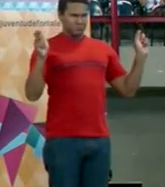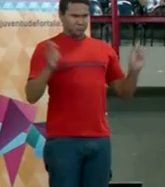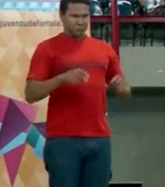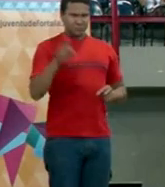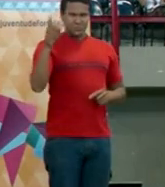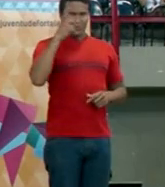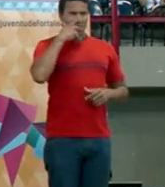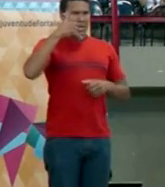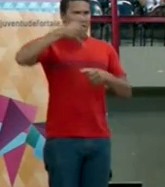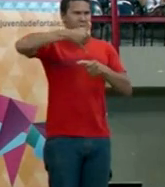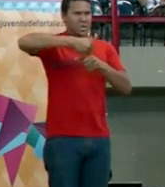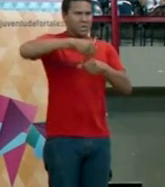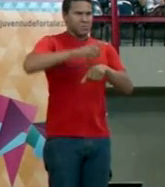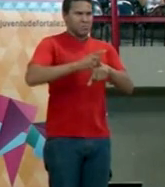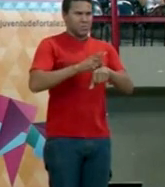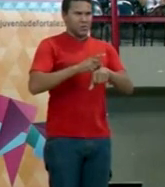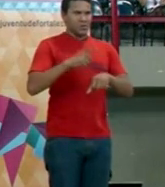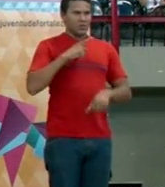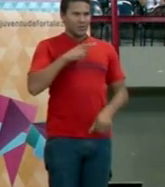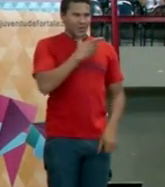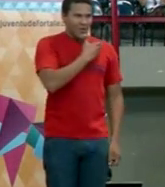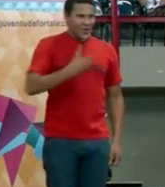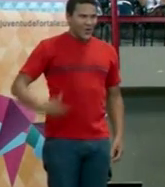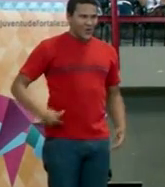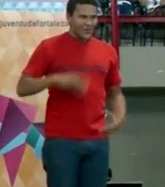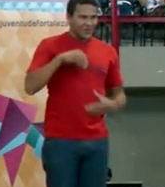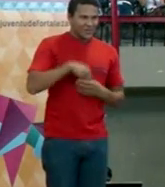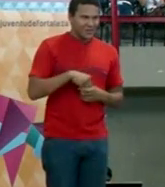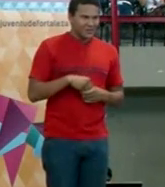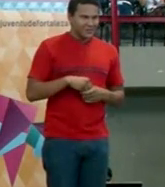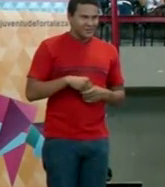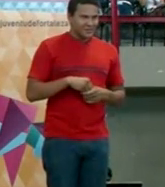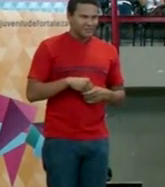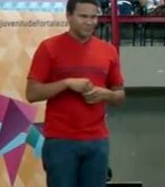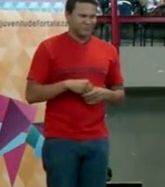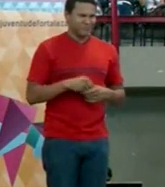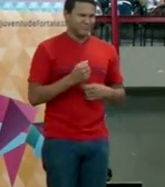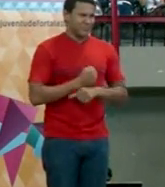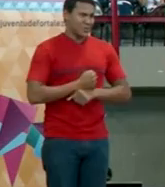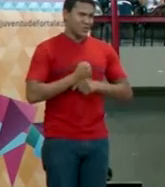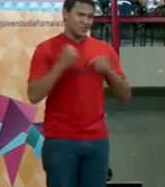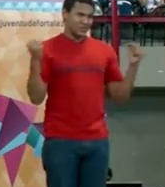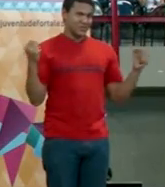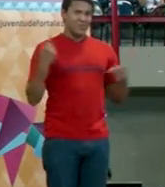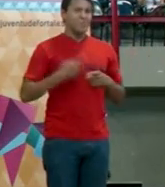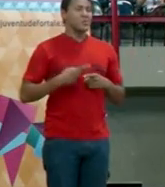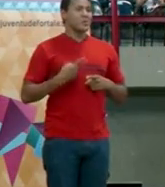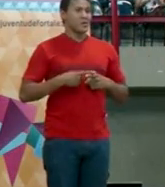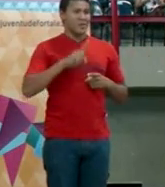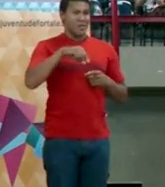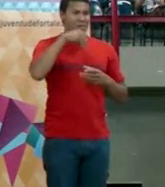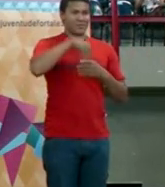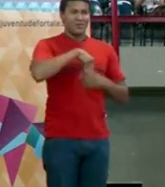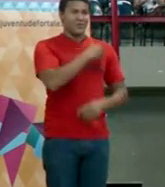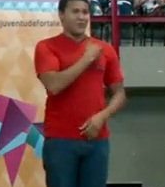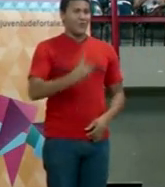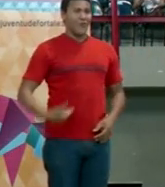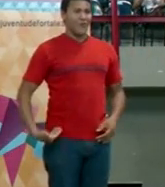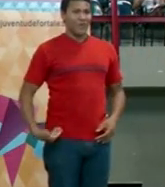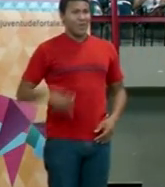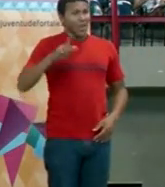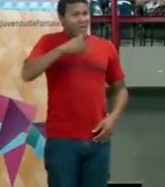da Petrobras, no qual envolve o governo? De jeito nenhum. Não só porque esse assunto envolve... Não